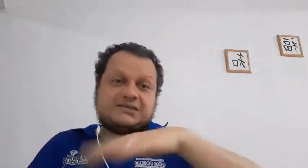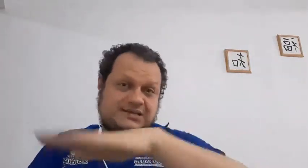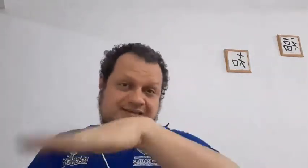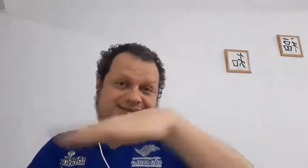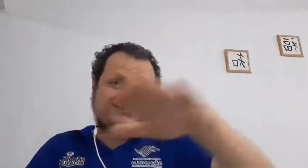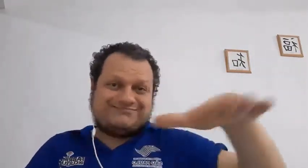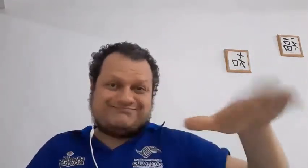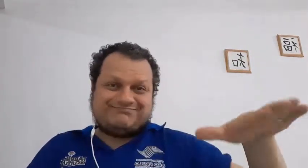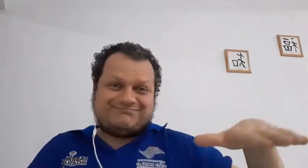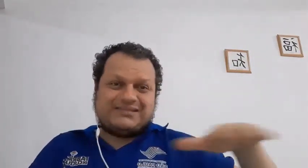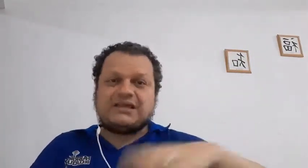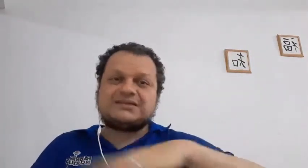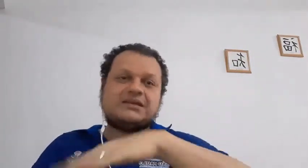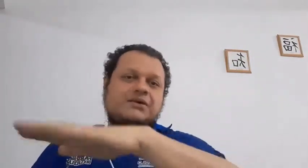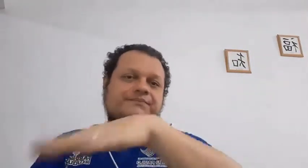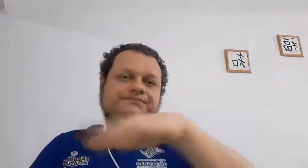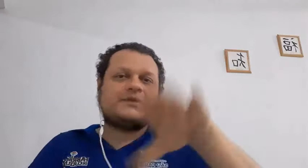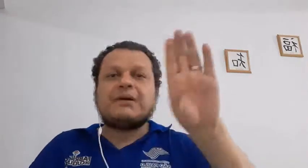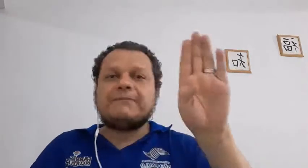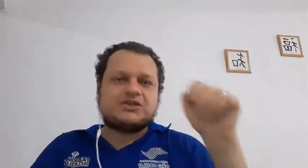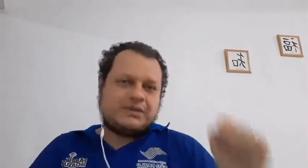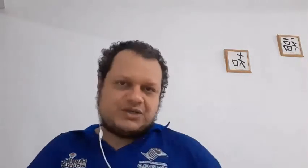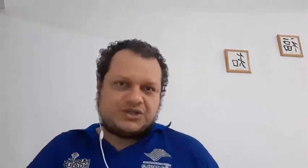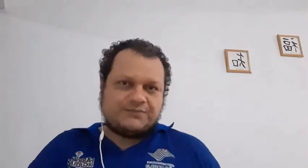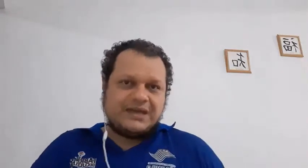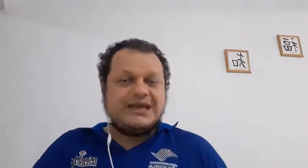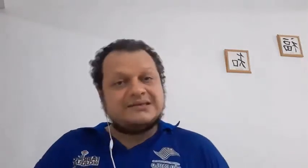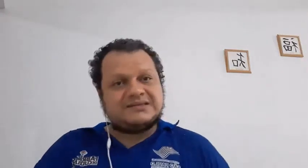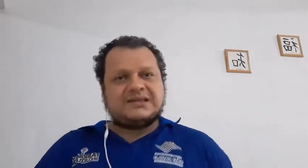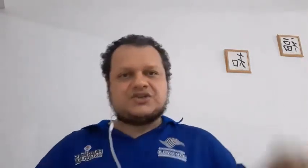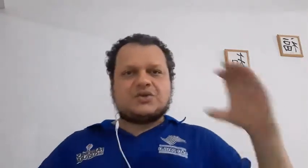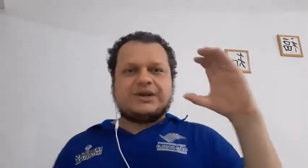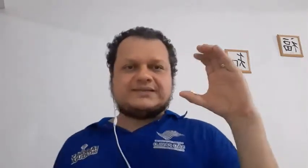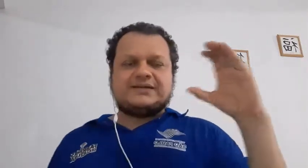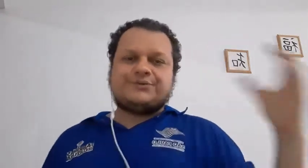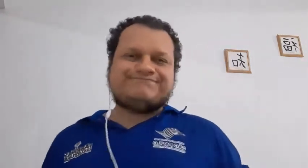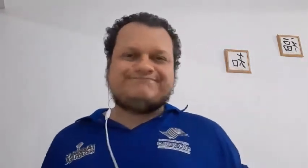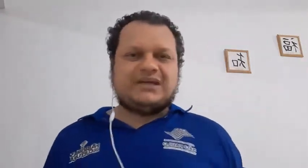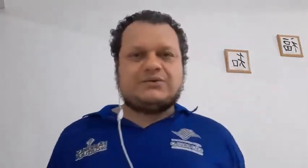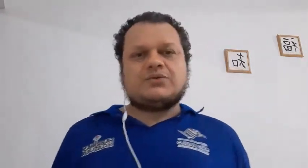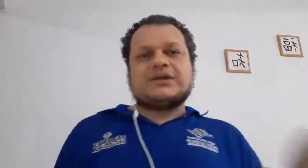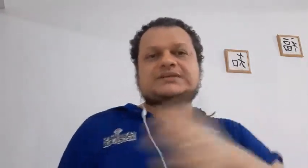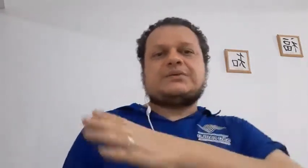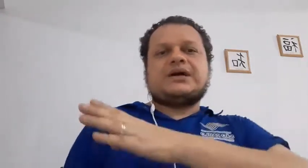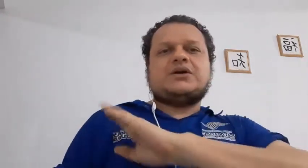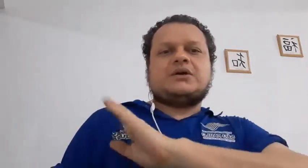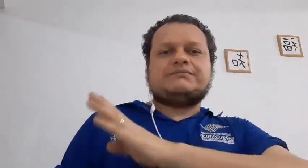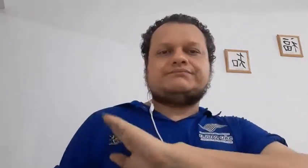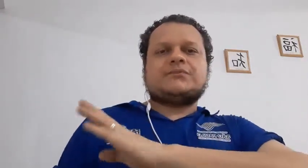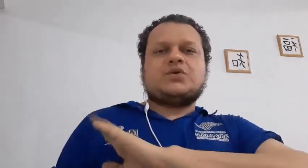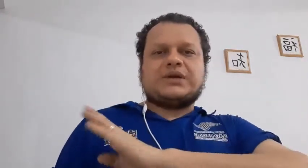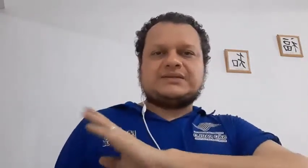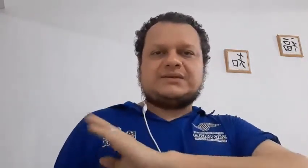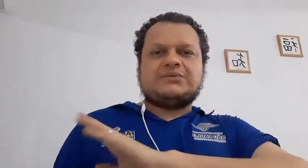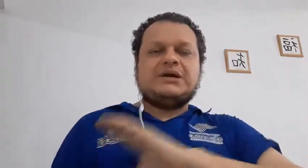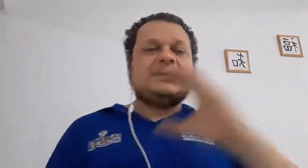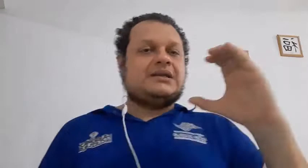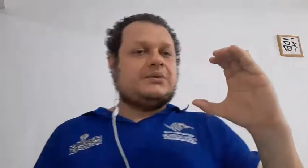Crianças. É esse aqui, ó. Não é B de baixinho. C de coração? Não. Coração é aqui, ó. Coração. Não é C